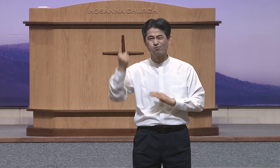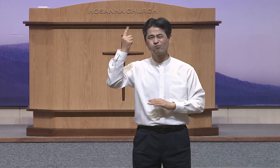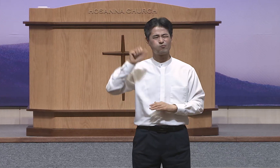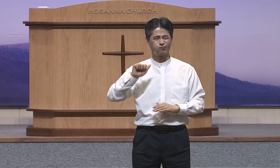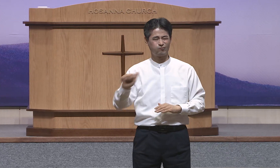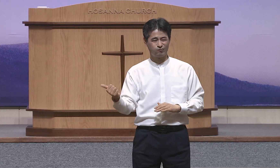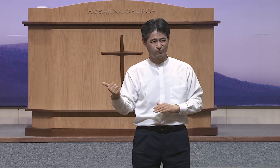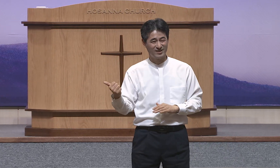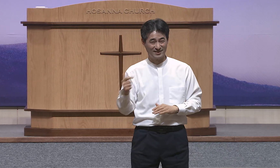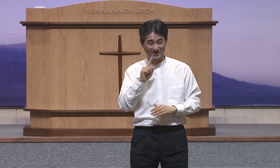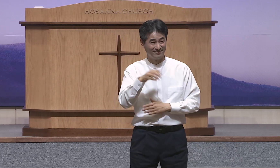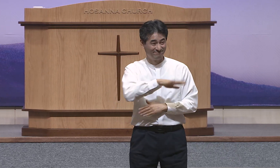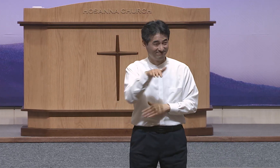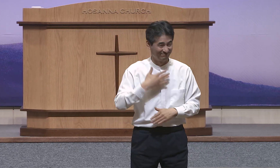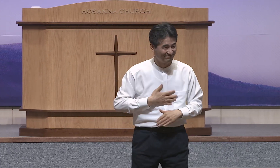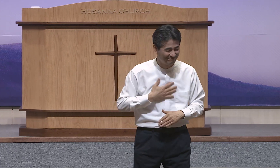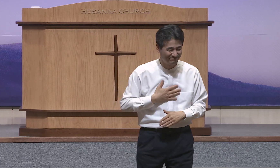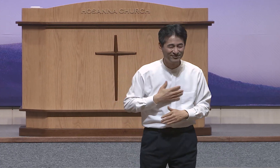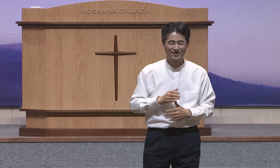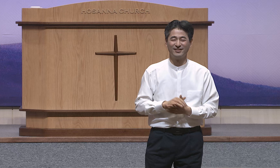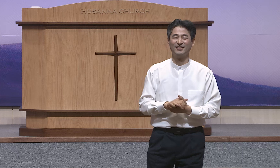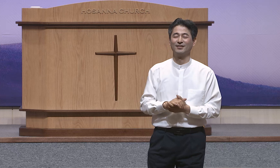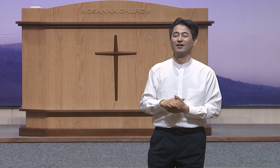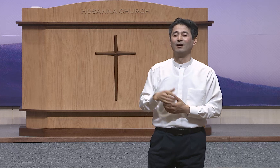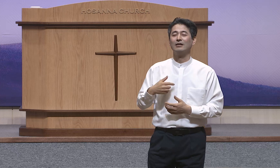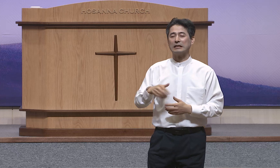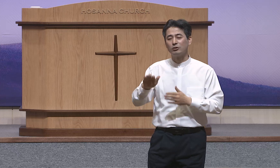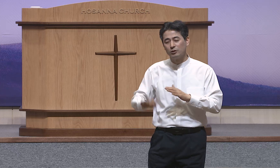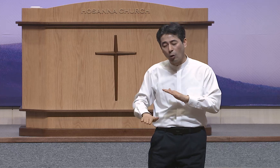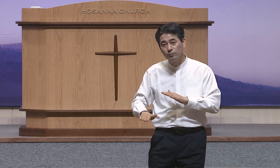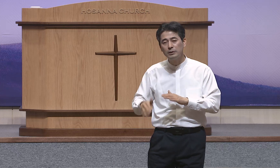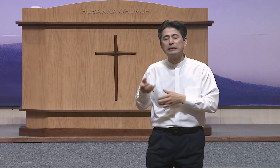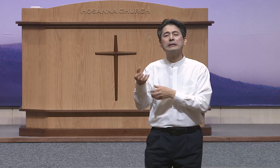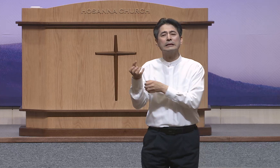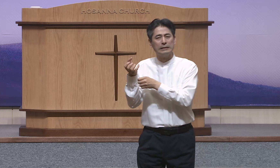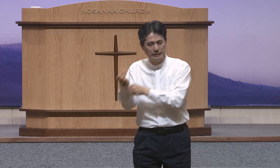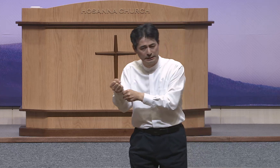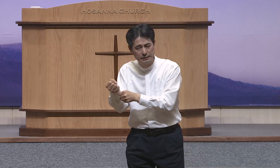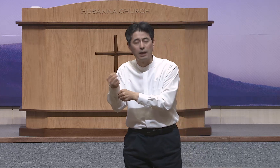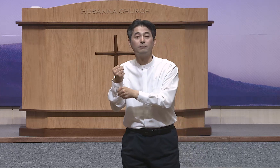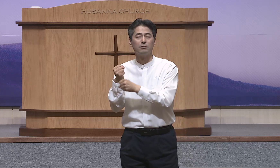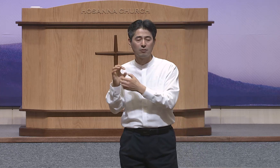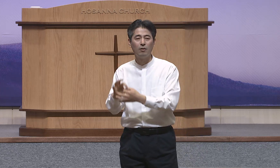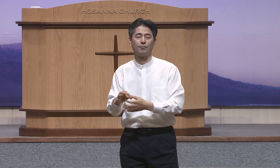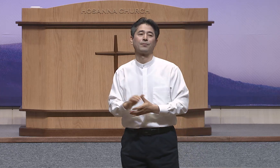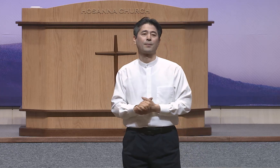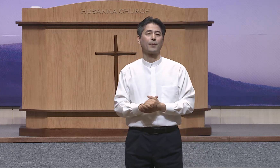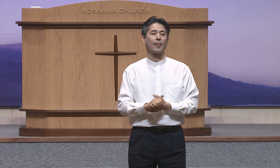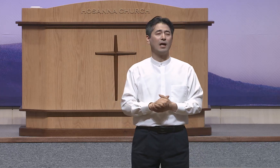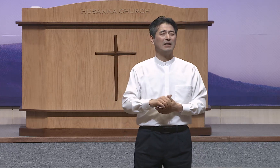저음을 잘 듣게 되었고 고음을 듣지 못하게 되었습니다. 저는 그 저음을 의지하면서